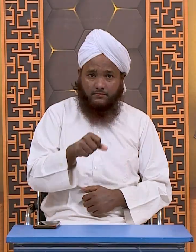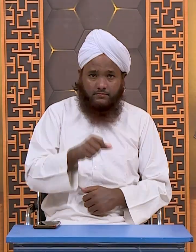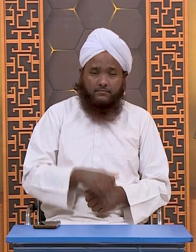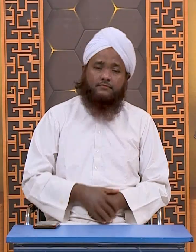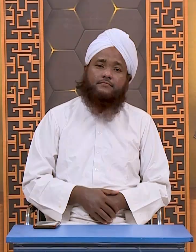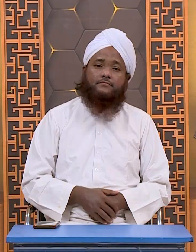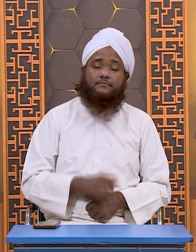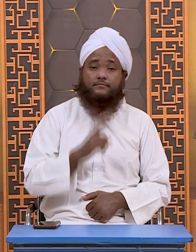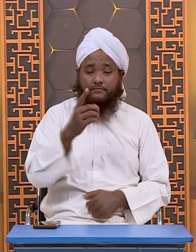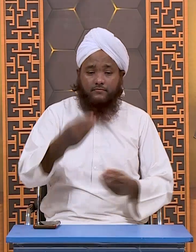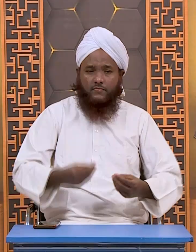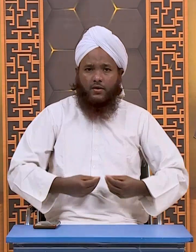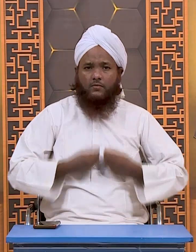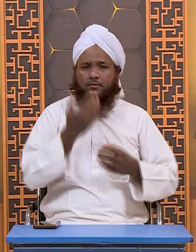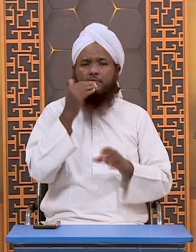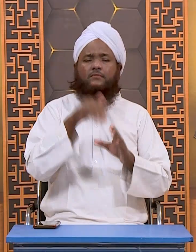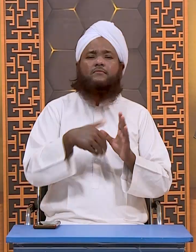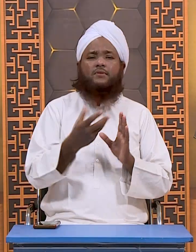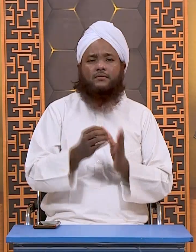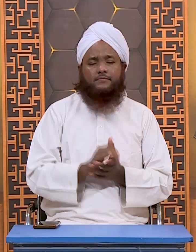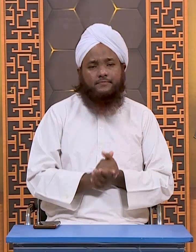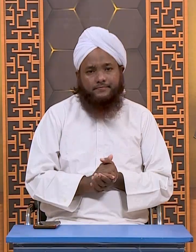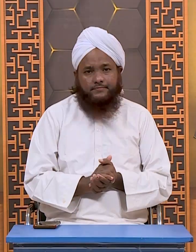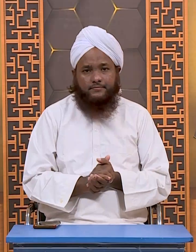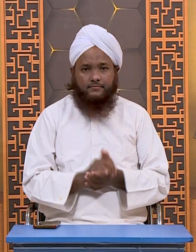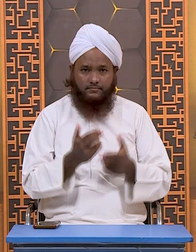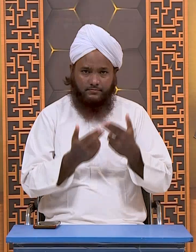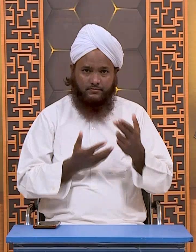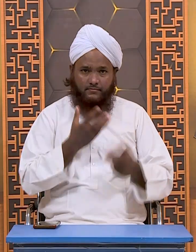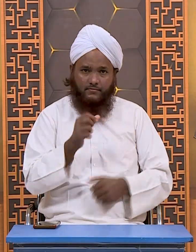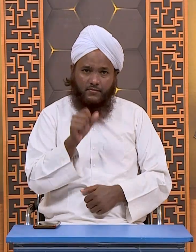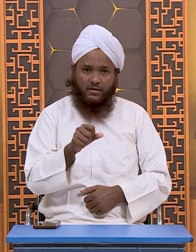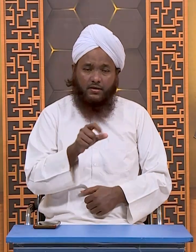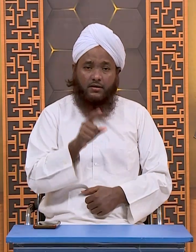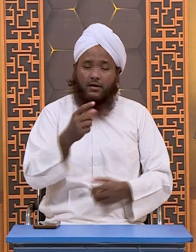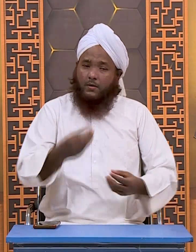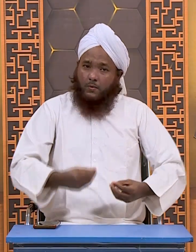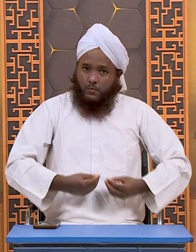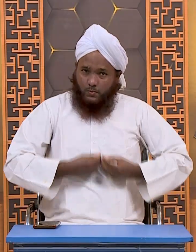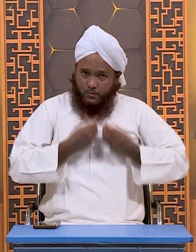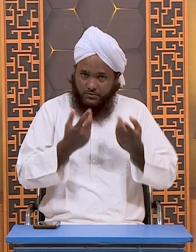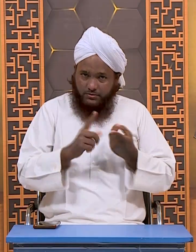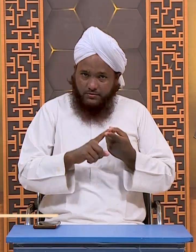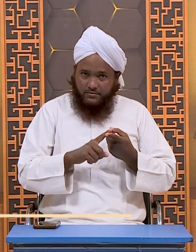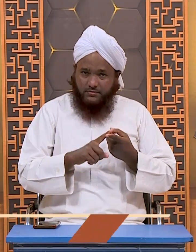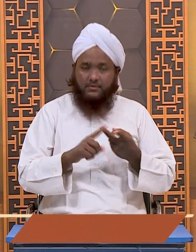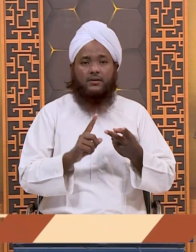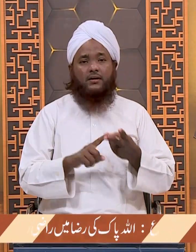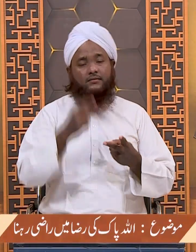की रिज़ा पे राज़ी रहना ये होता क्या है। याद रखिए, चाहे खुशी हो, चाहे गम की कैफियत